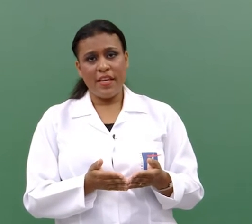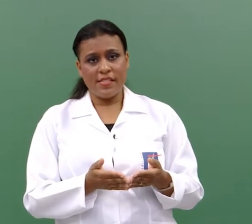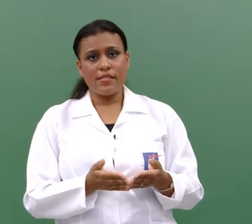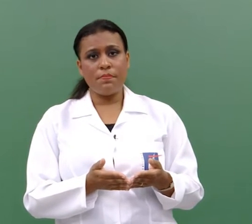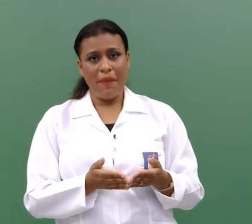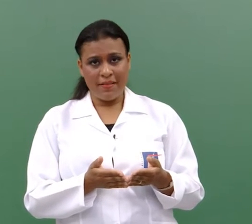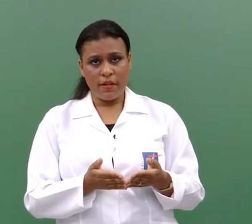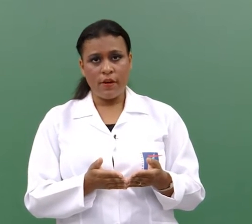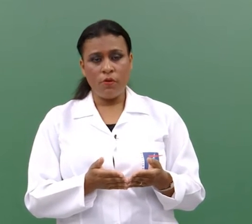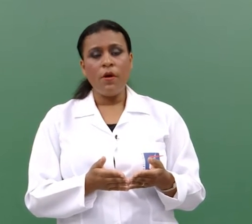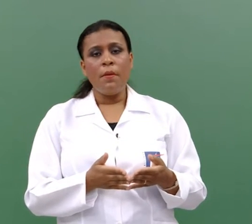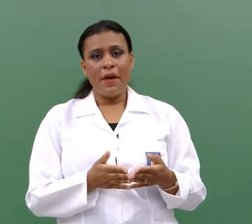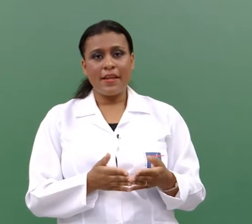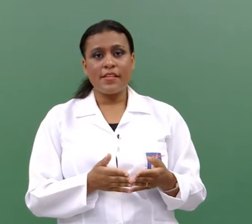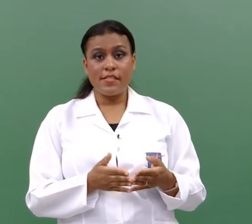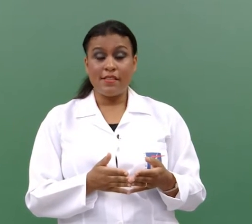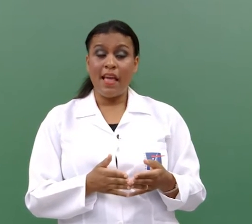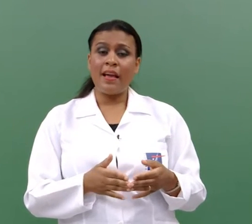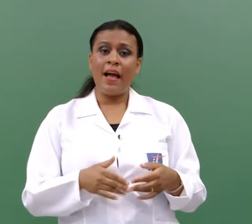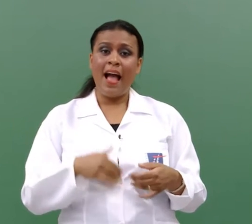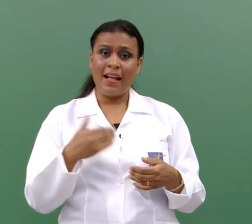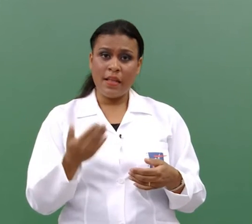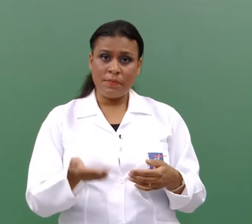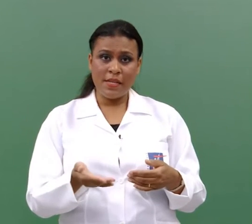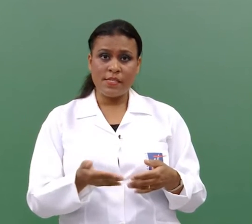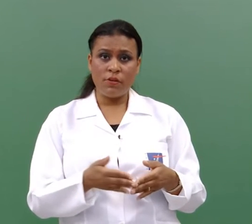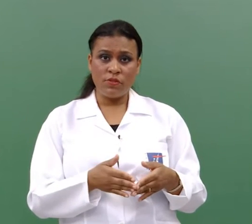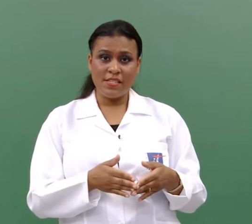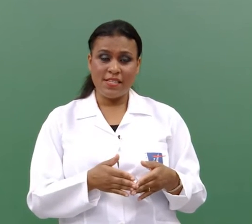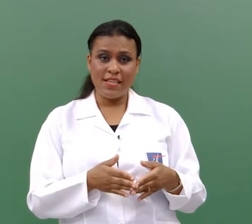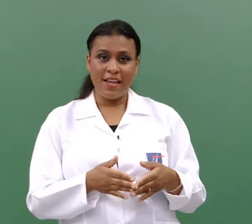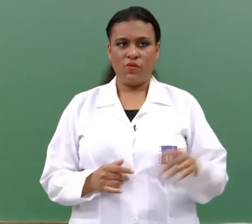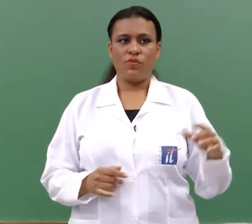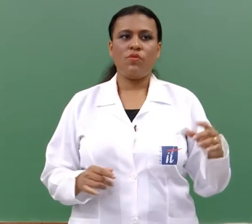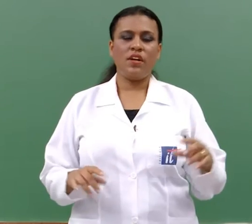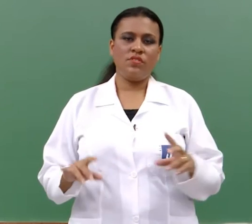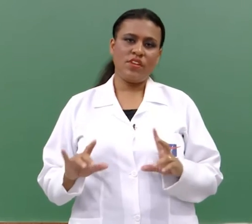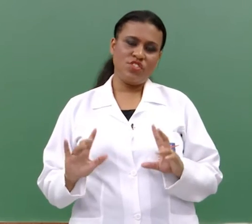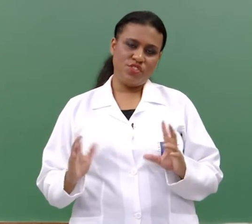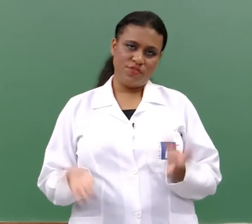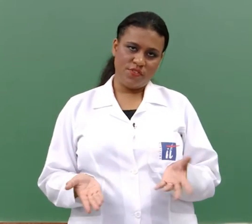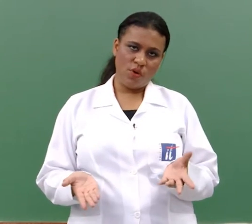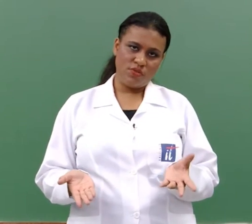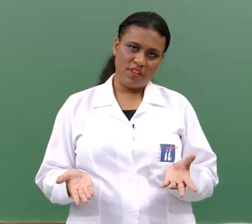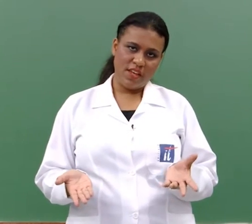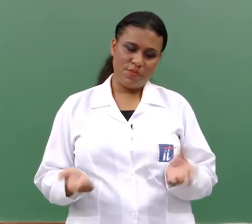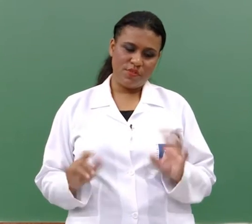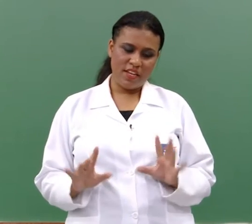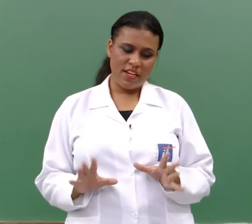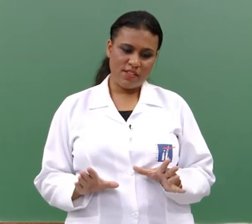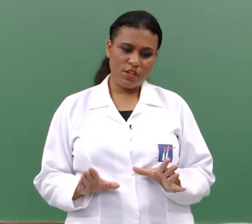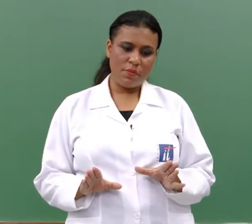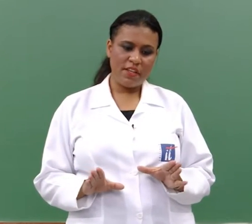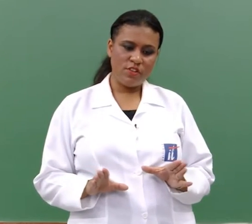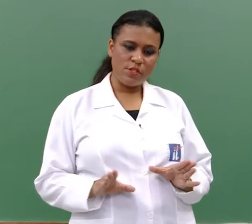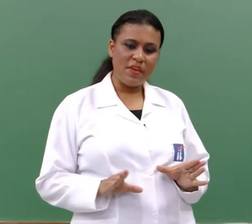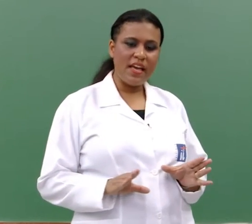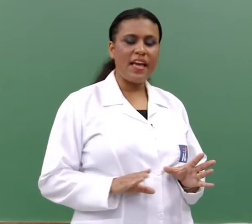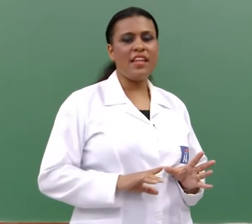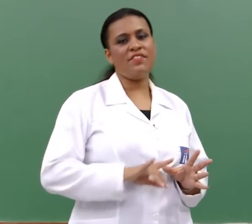esse padrão para que se tenha a adaptação necessária. Quando a gente volta, né, para o decreto 5626, ele vai